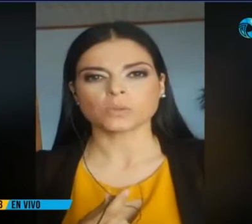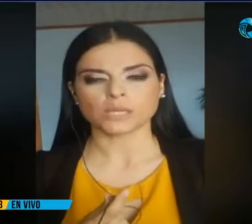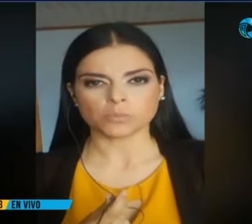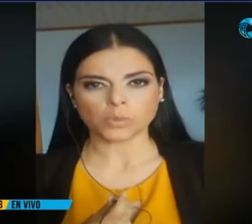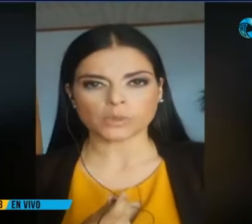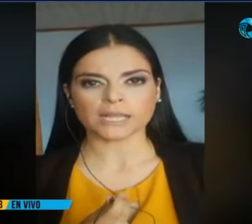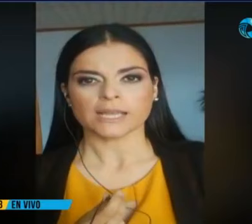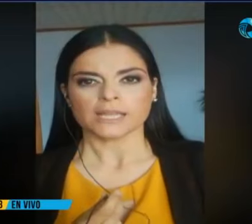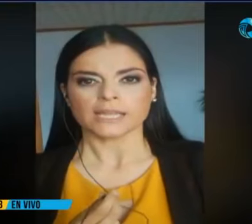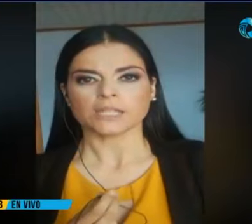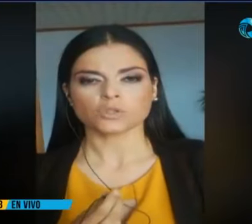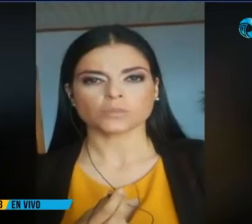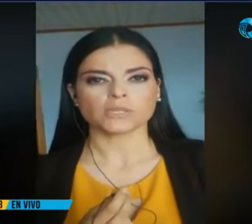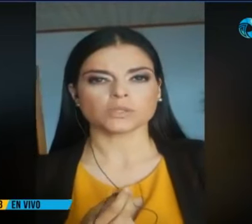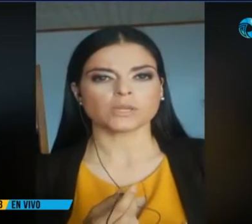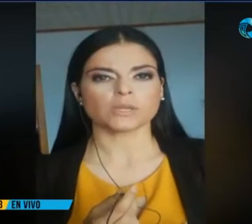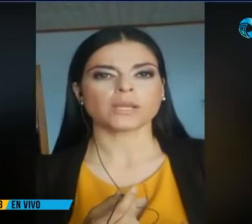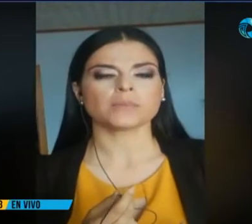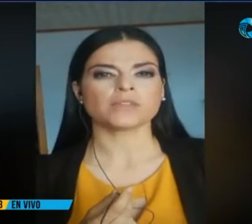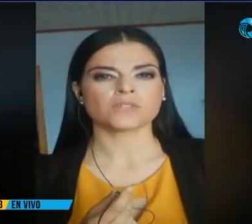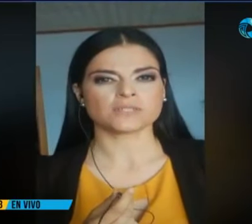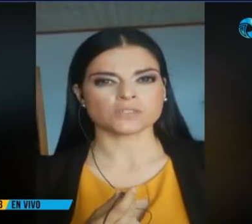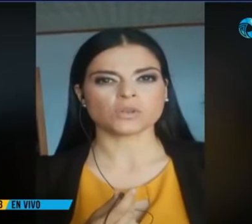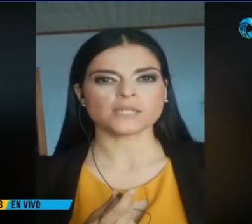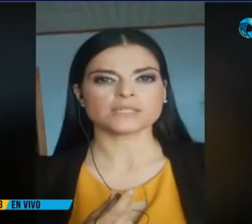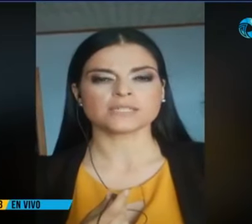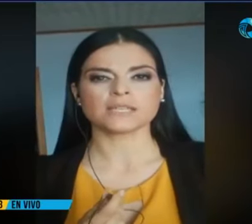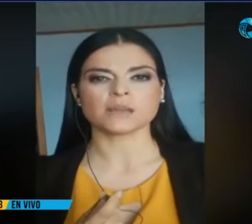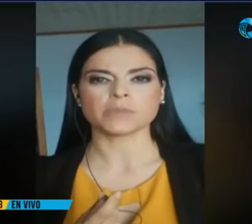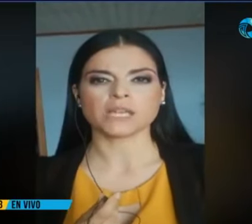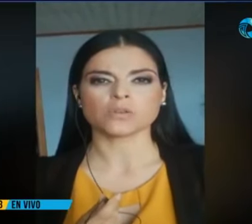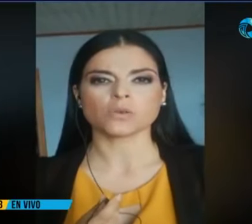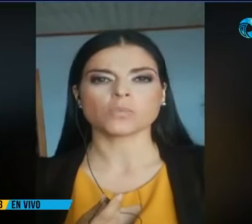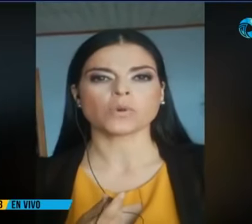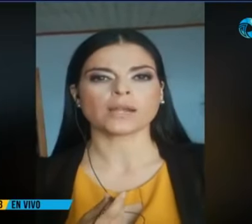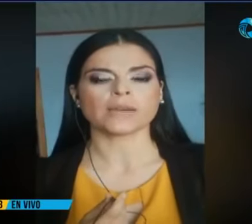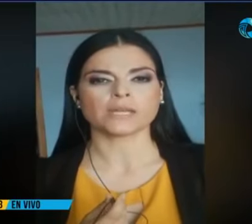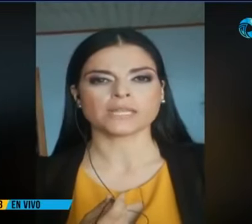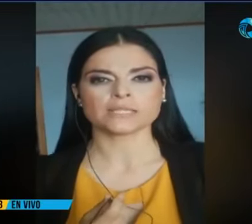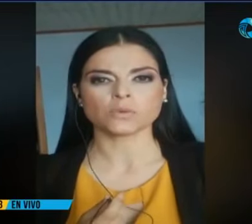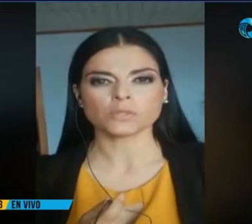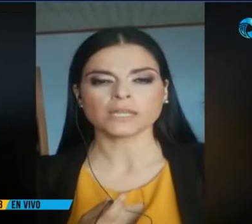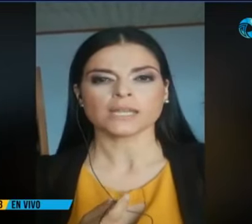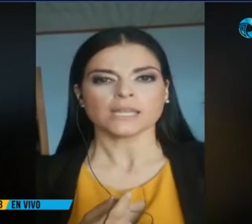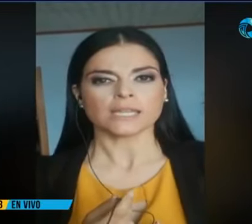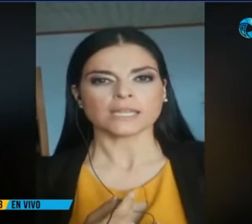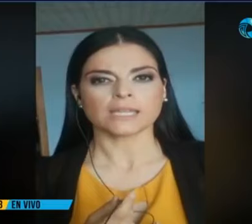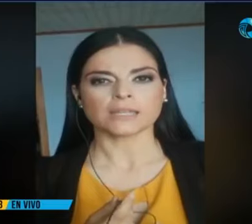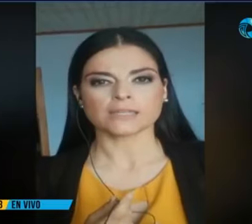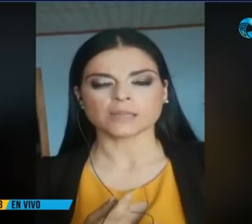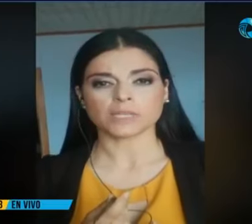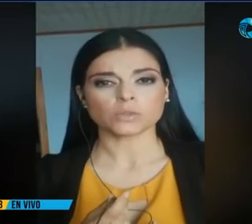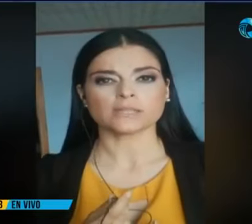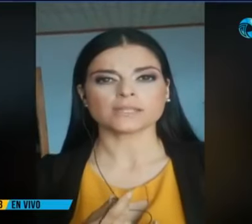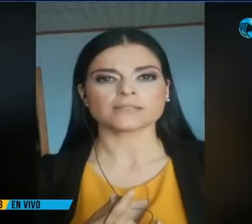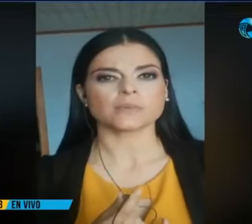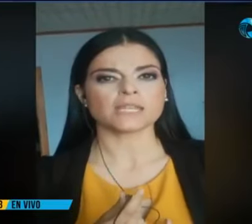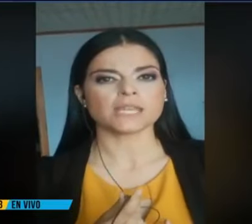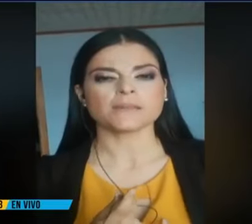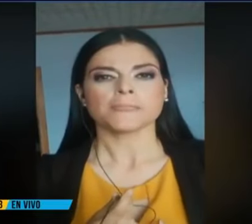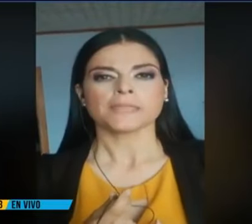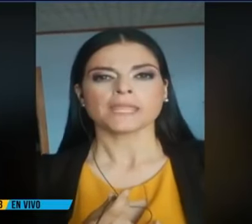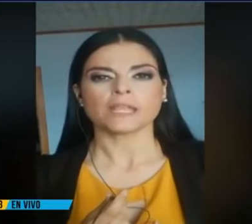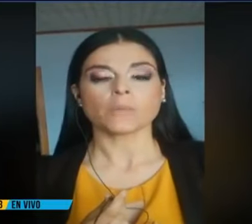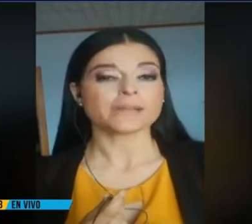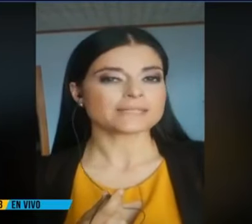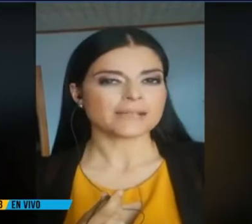de Seguridad Pública. Ellos mantuvieron ahí manifestaciones y caminaron por la Avenida Segunda. También durante esta